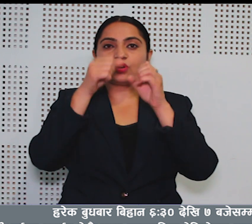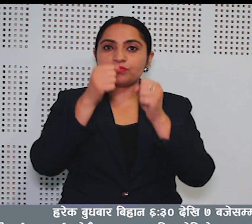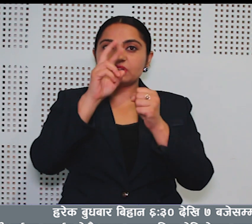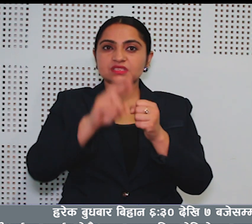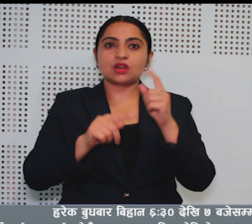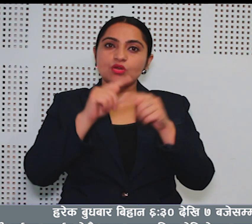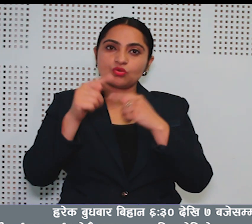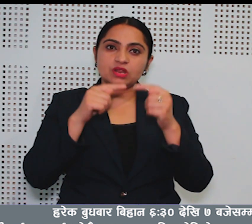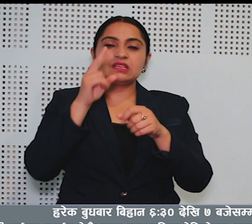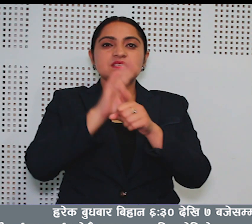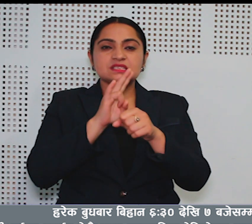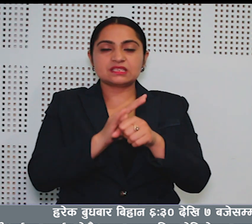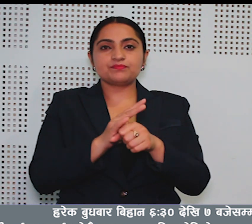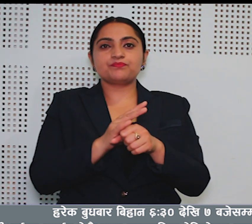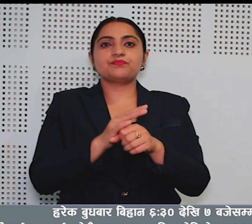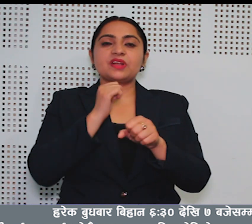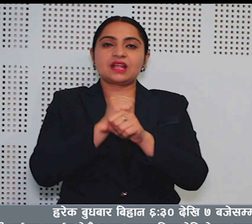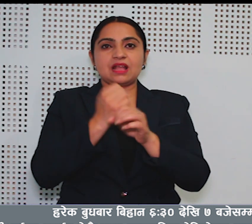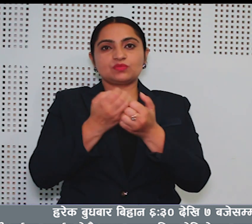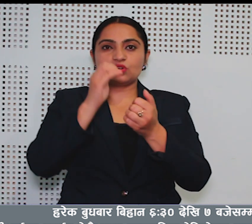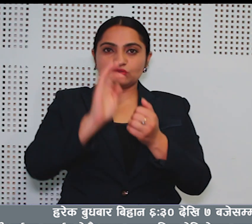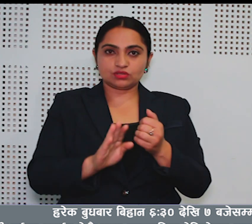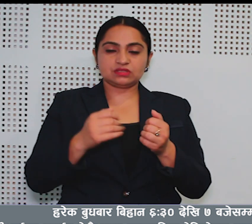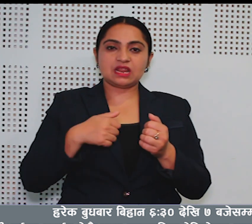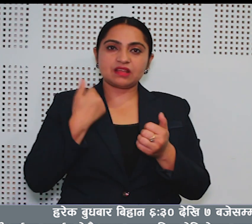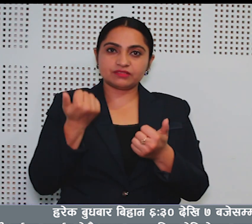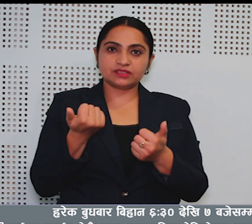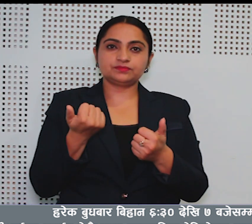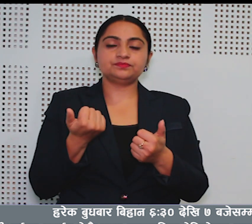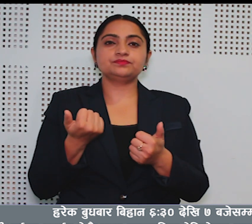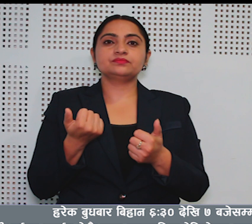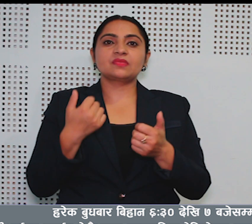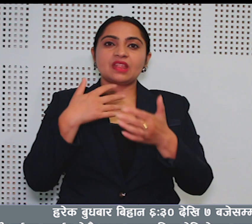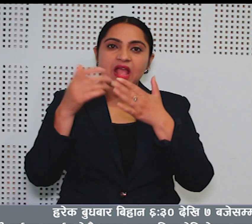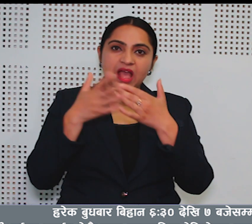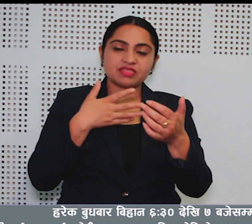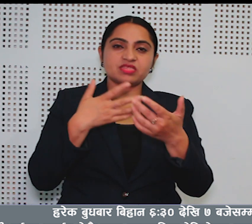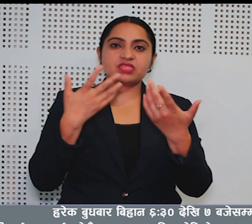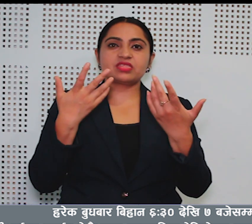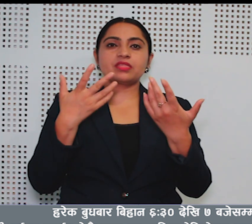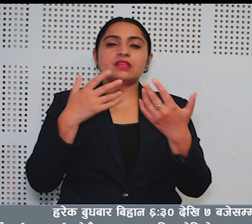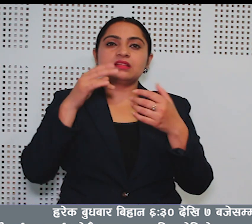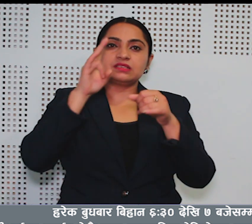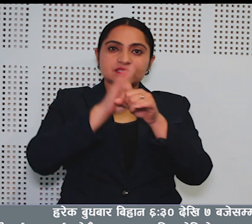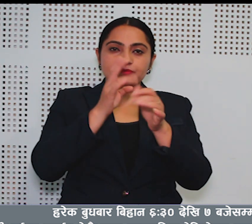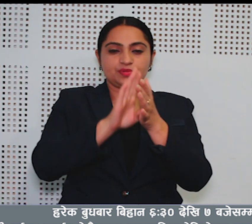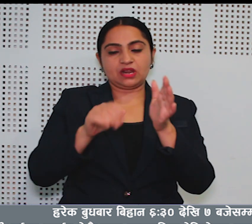उद्यमहरू सञ्चालन गर्न सक्छौँ। हामीले पनि आफ्नै पेसा, आफ्नै हातको सिपद्वारा चाहिँ आफू पालिन सक्छौँ, कसैको भरमा